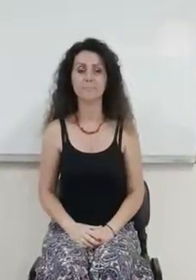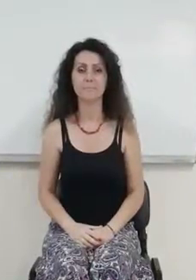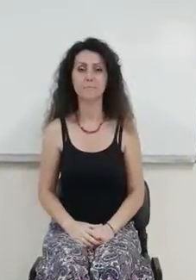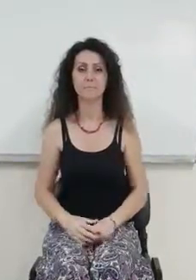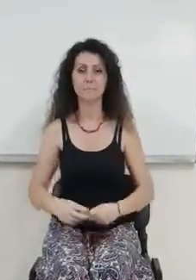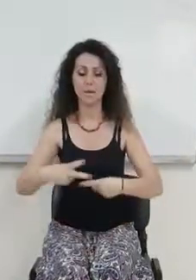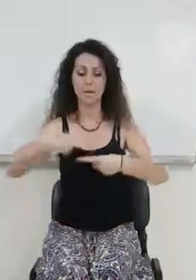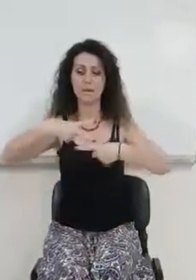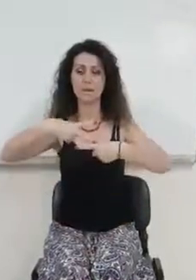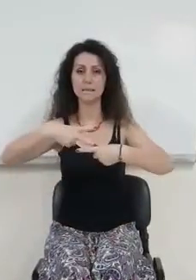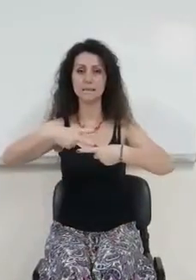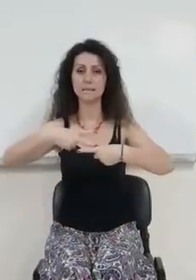Zabıta,